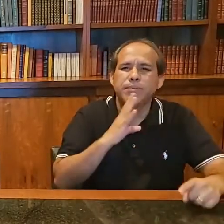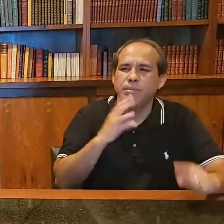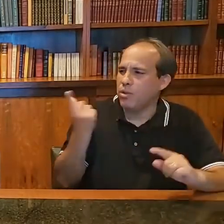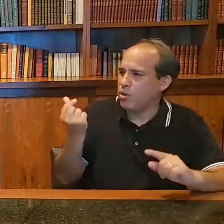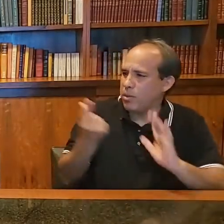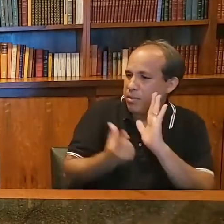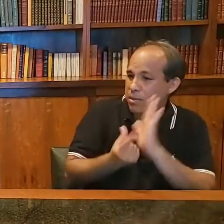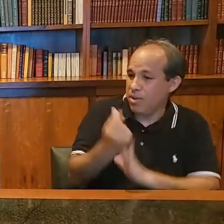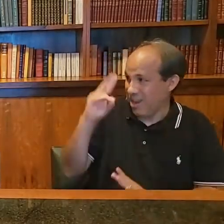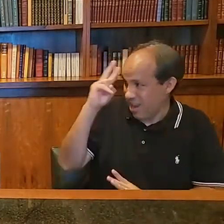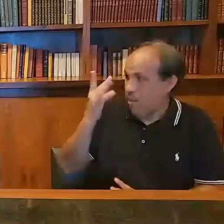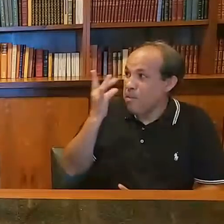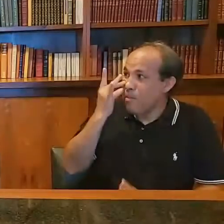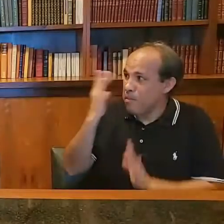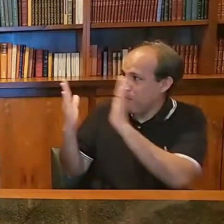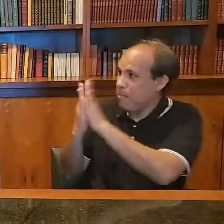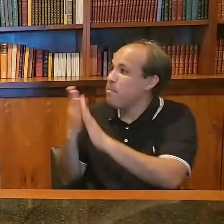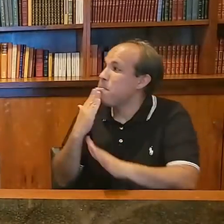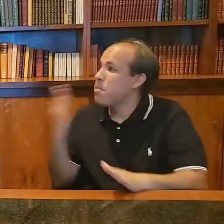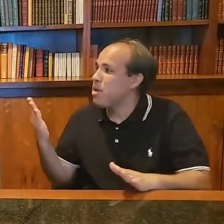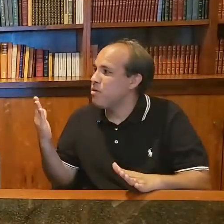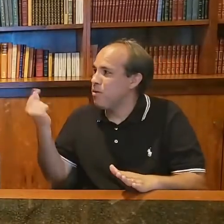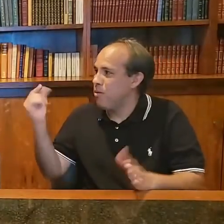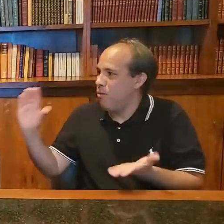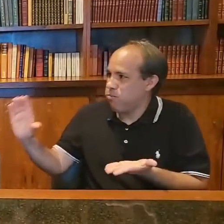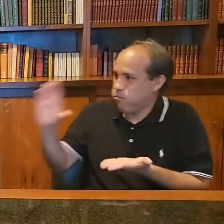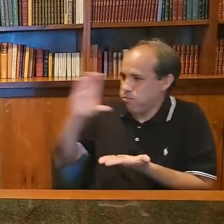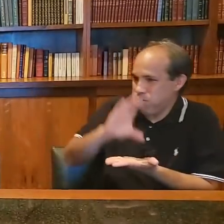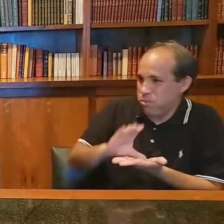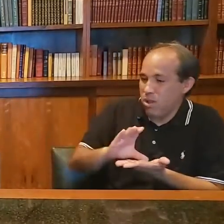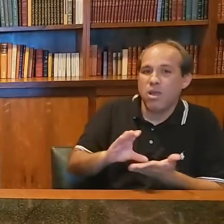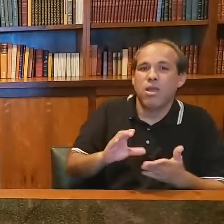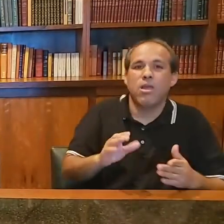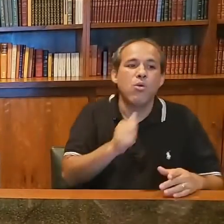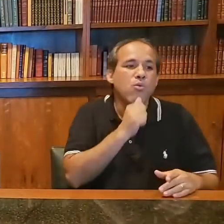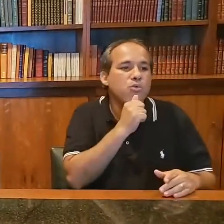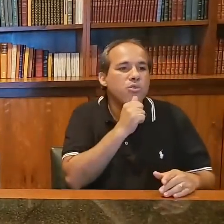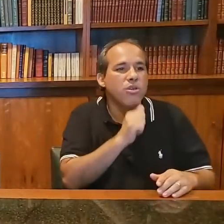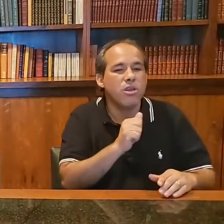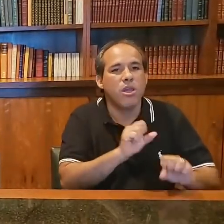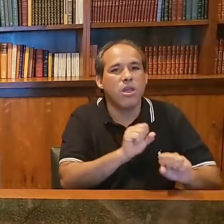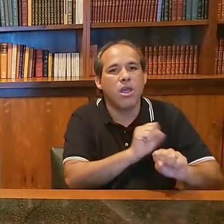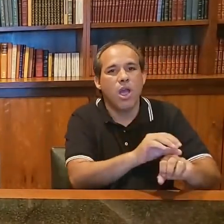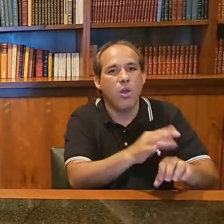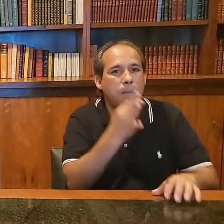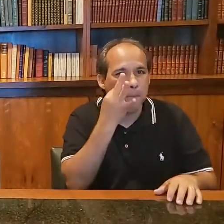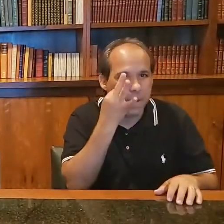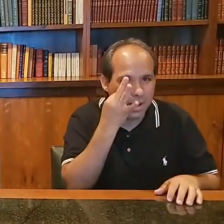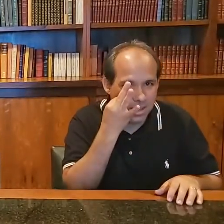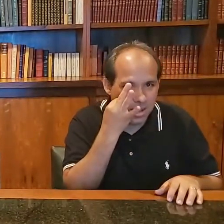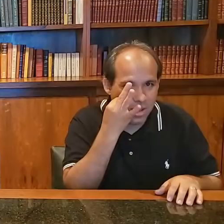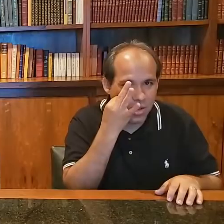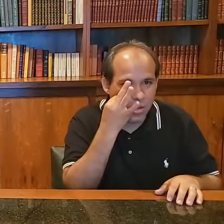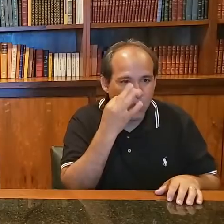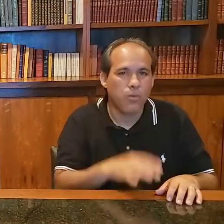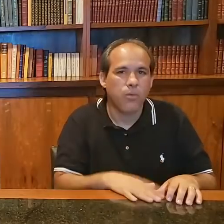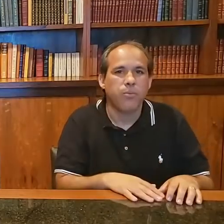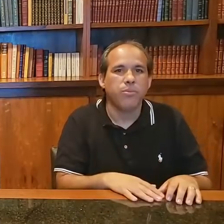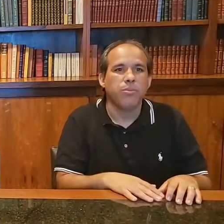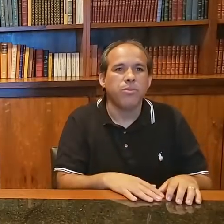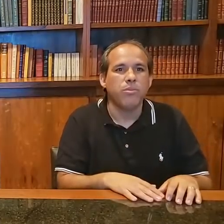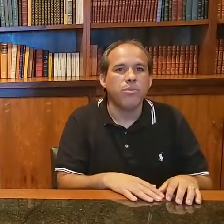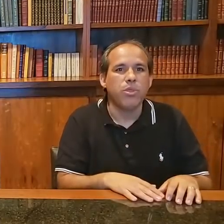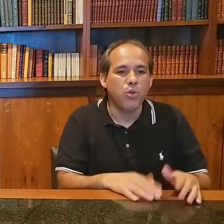pedir pessoalmente ao senhor, no seu gabinete, como nós não tínhamos aulas presenciais, sobrou, entre aspas,